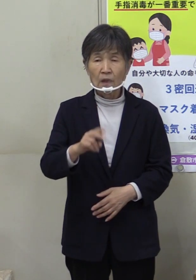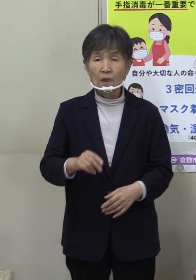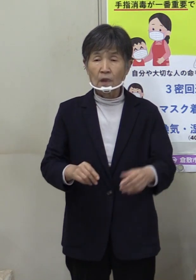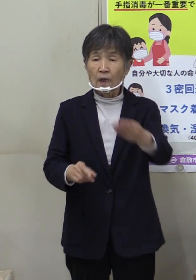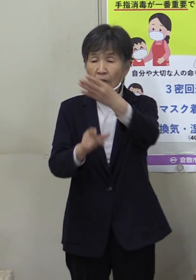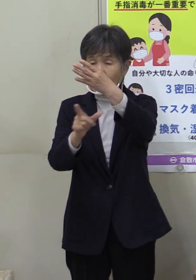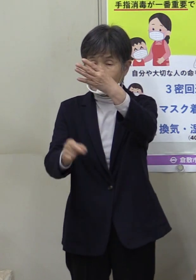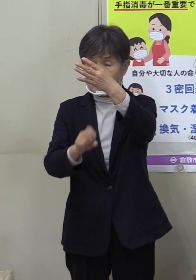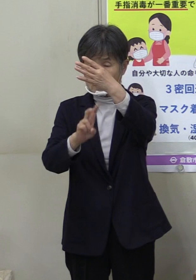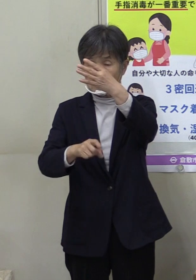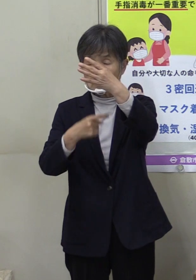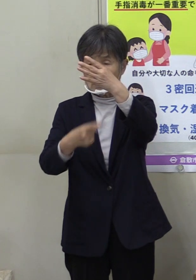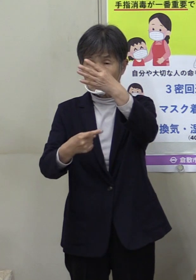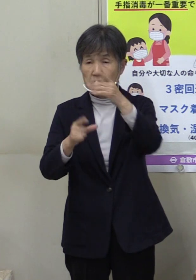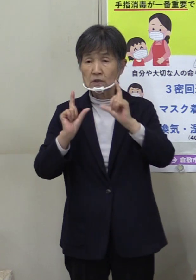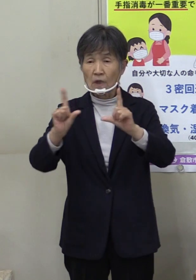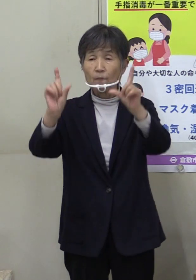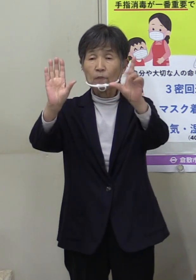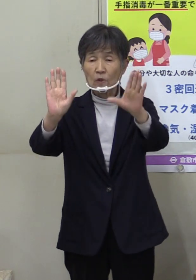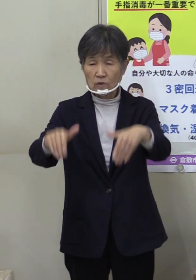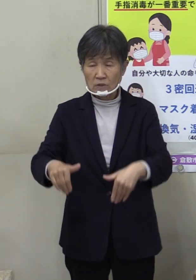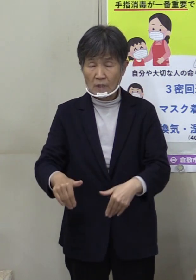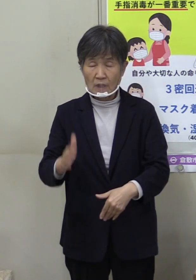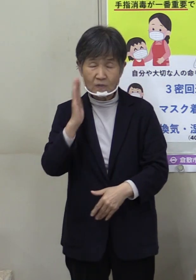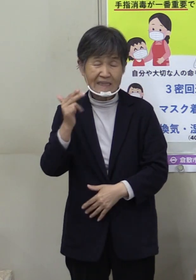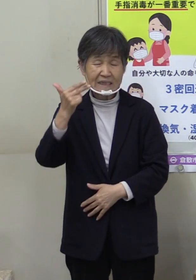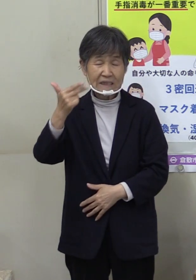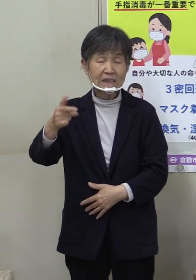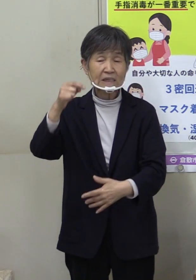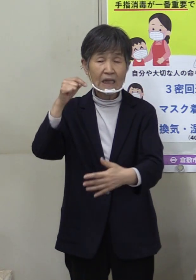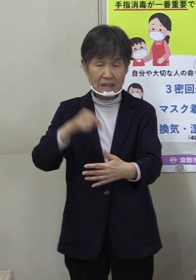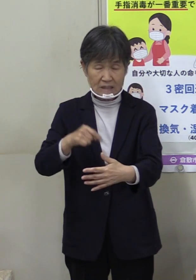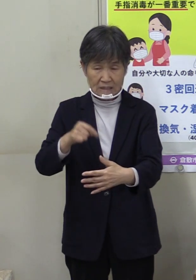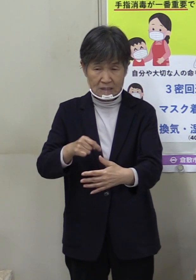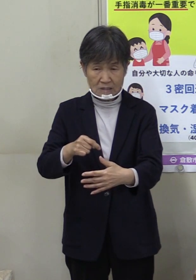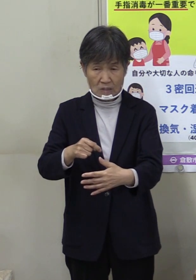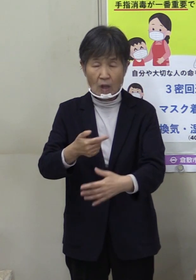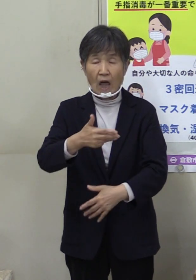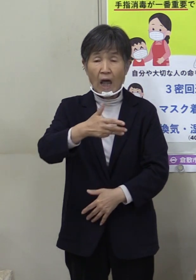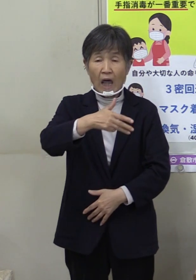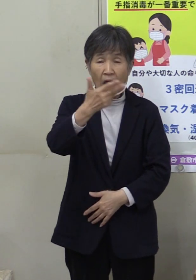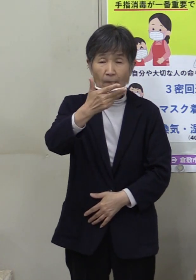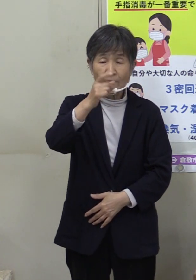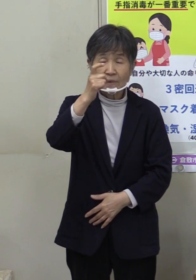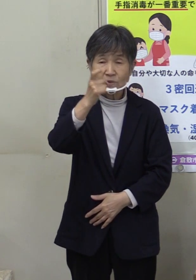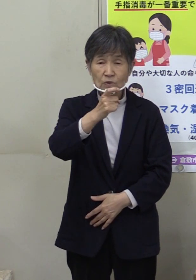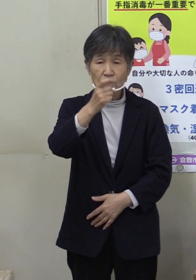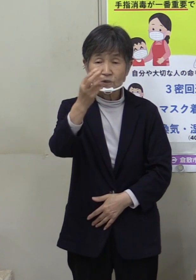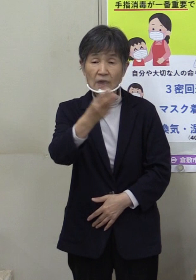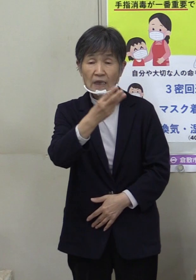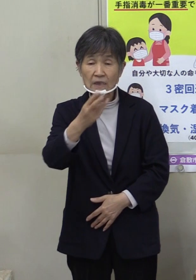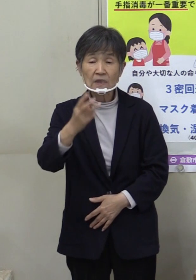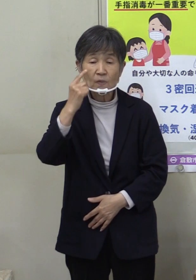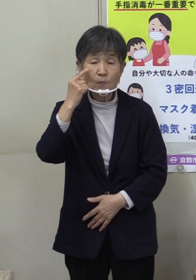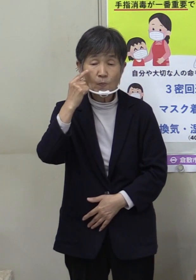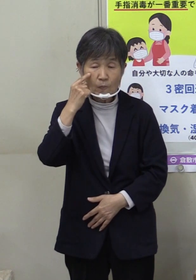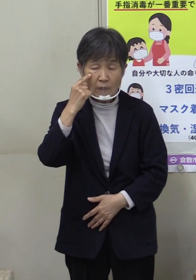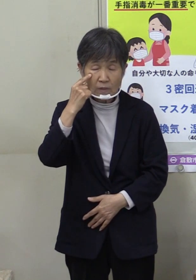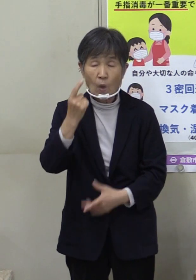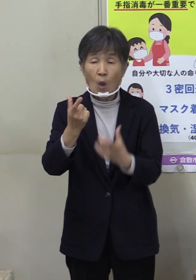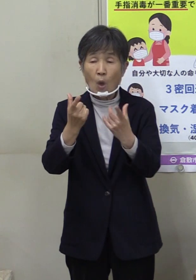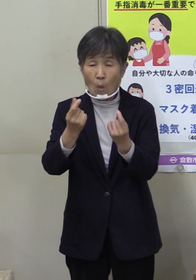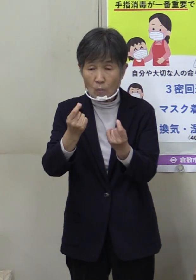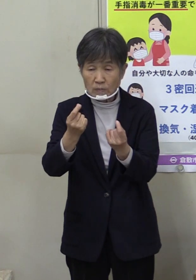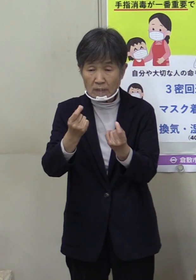21日に公表いたしました市内813例目と同じ飲